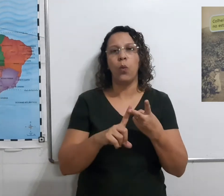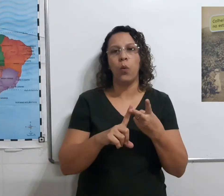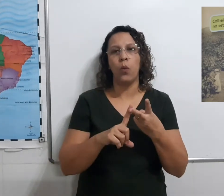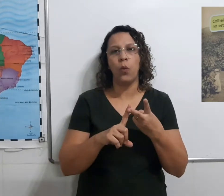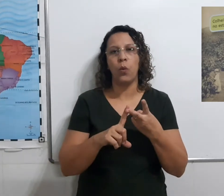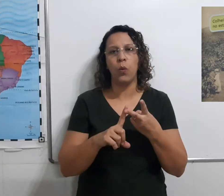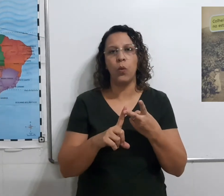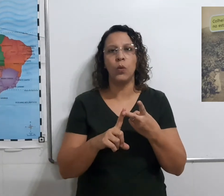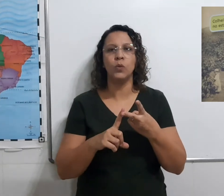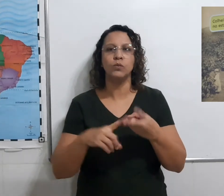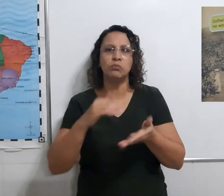escritórios,